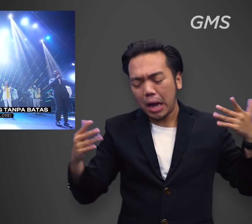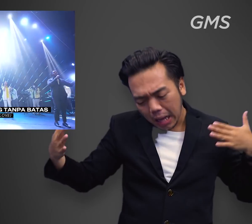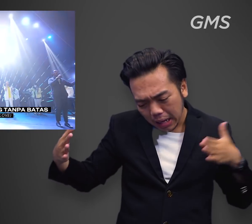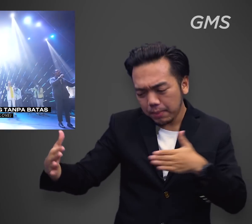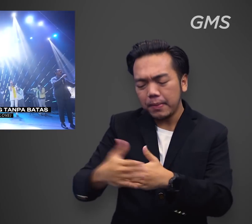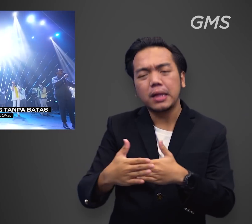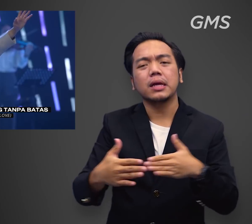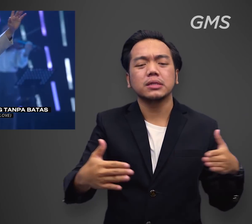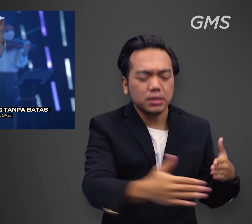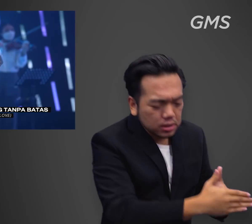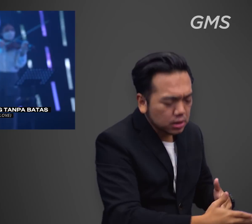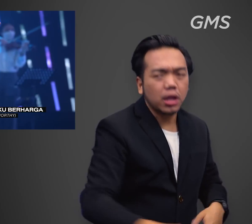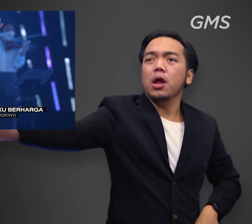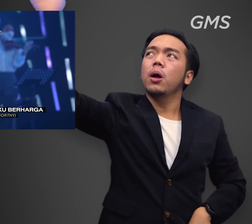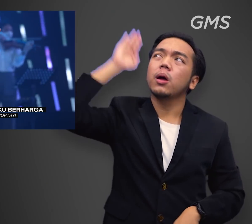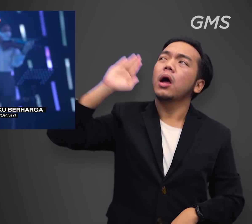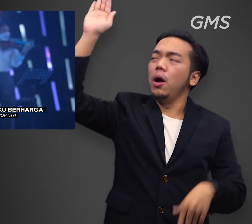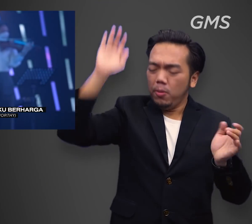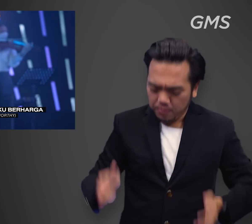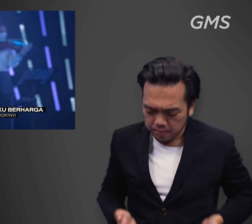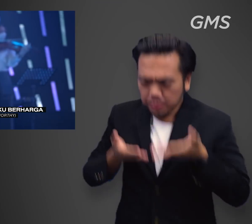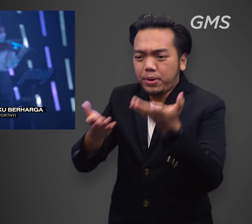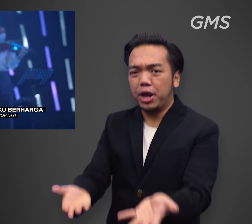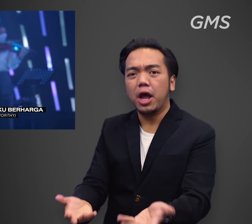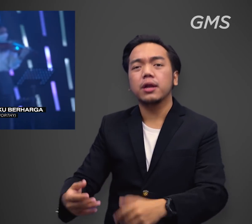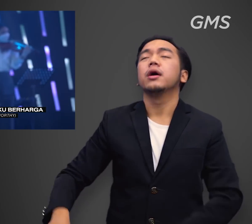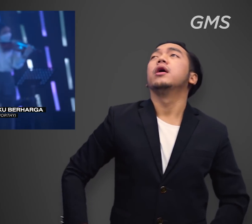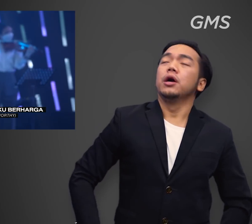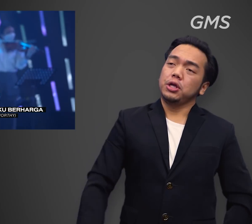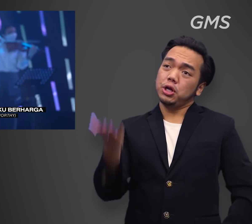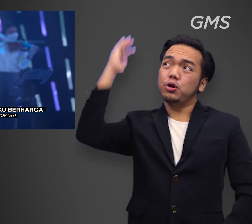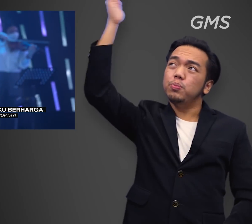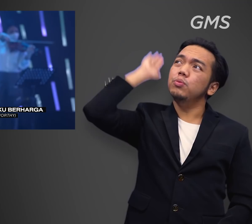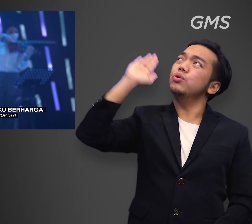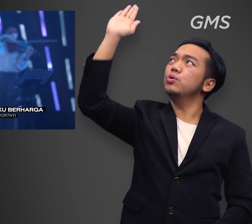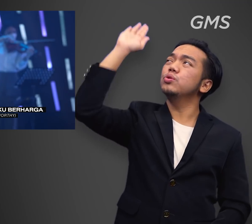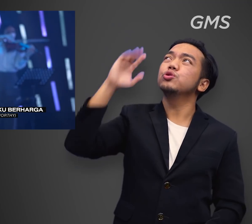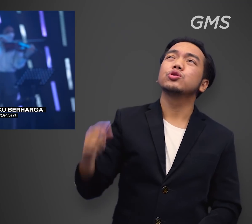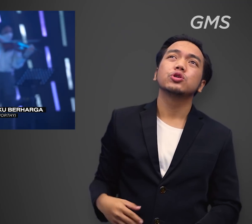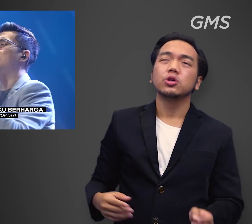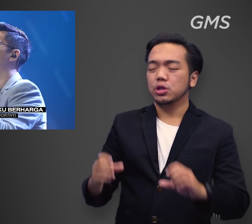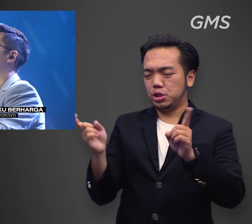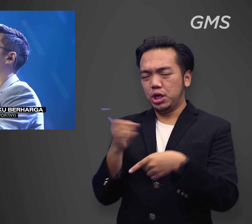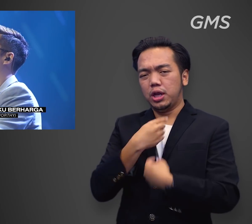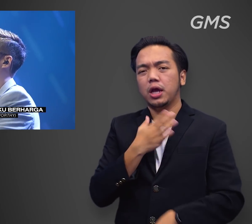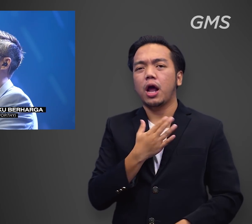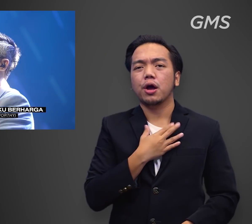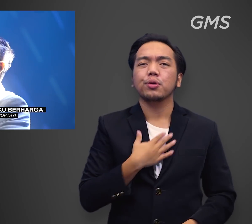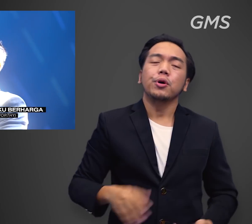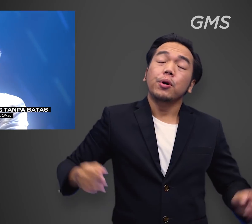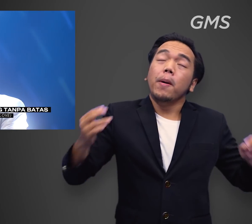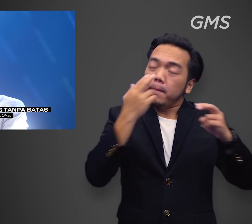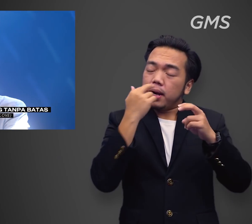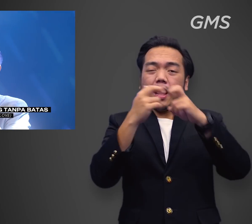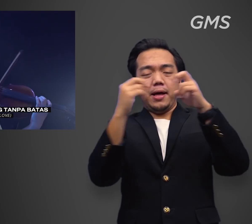Tanpa batas, kau berikan hidupmu, jadikan ku